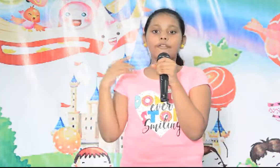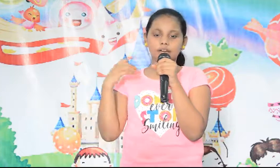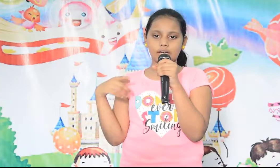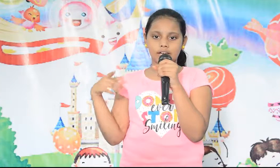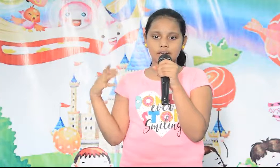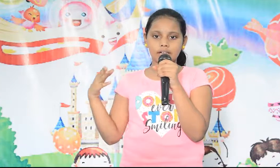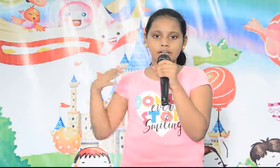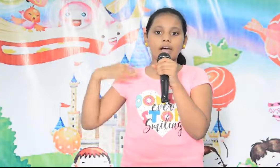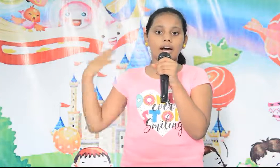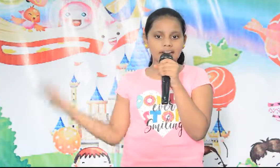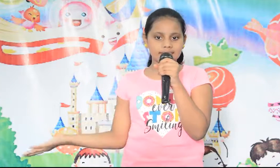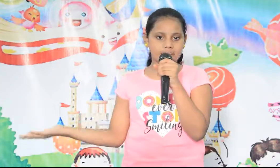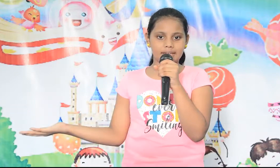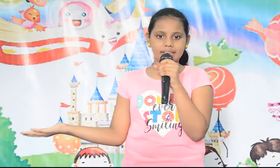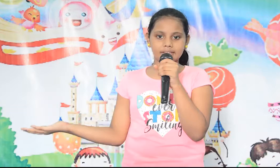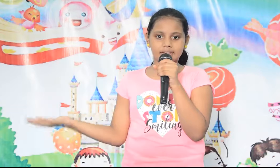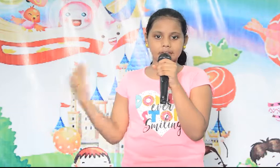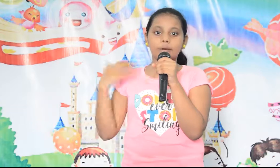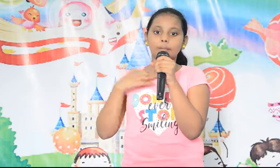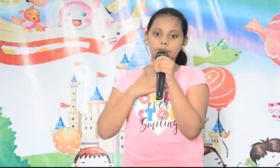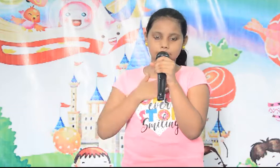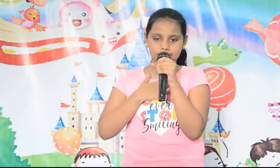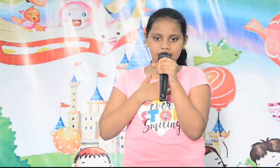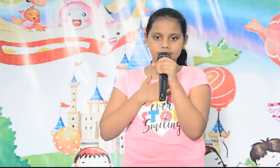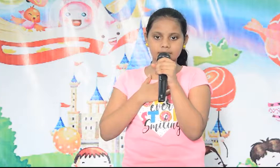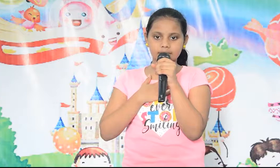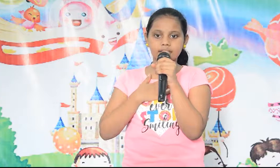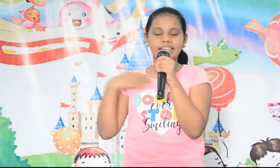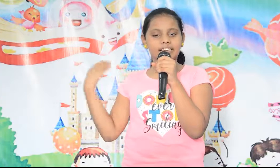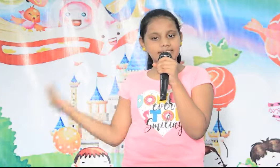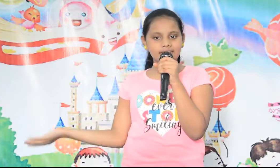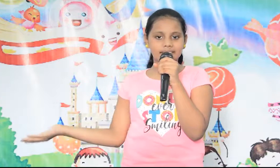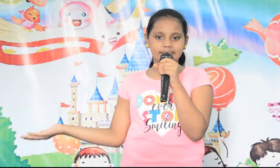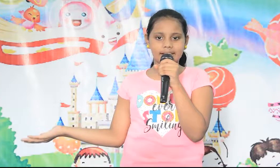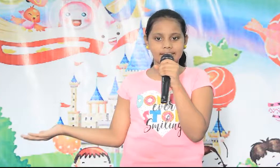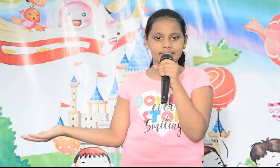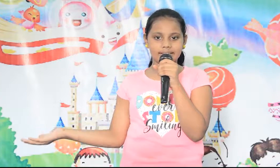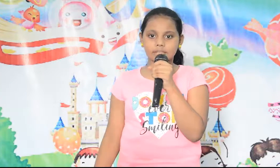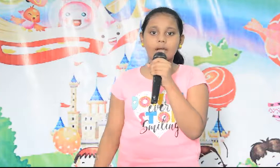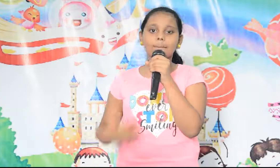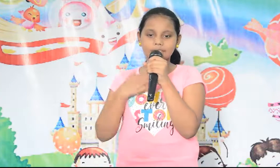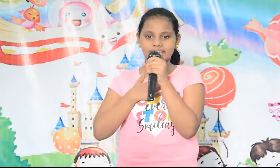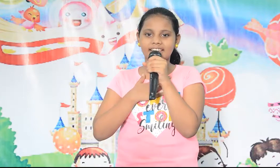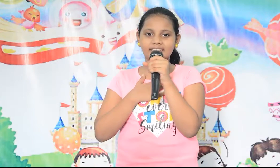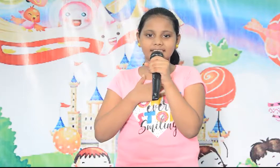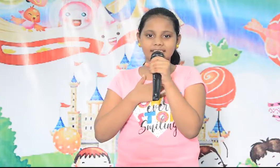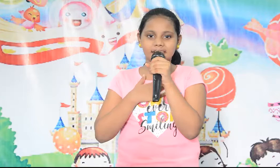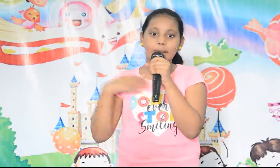वह हर समय मुझ पर नज़र रखता है, मुझे